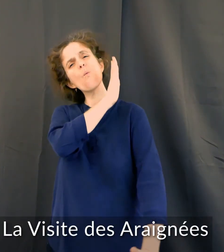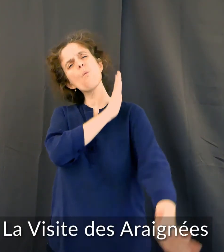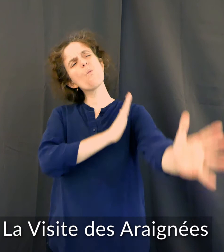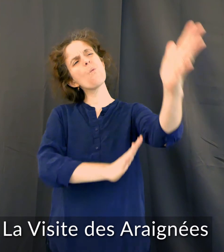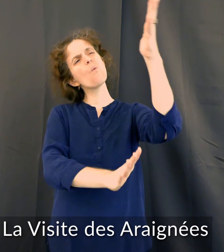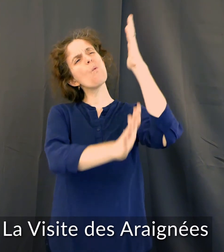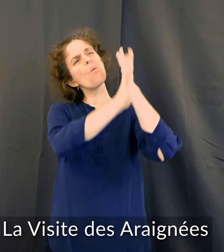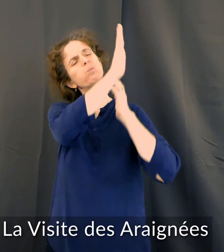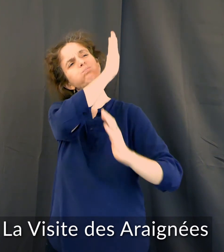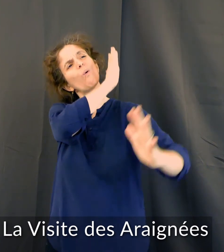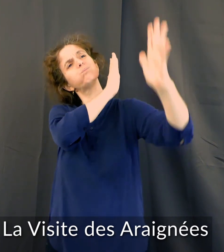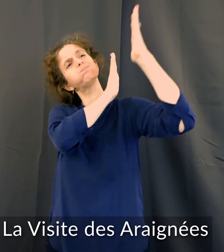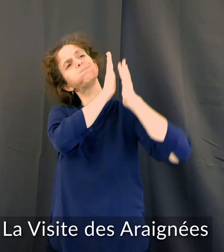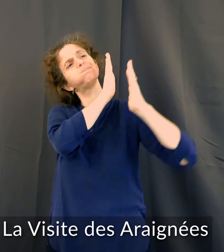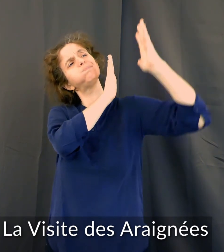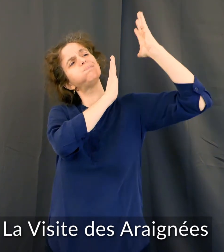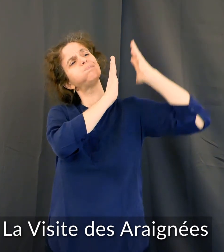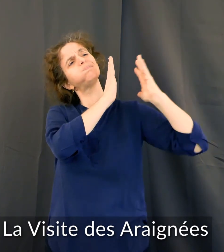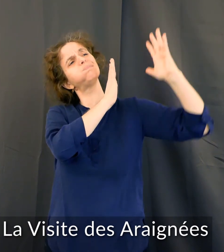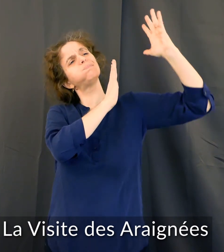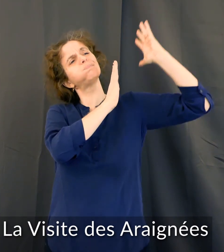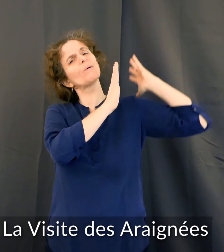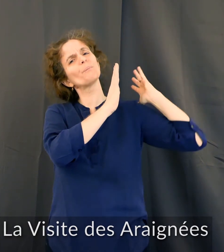Il y a très longtemps,